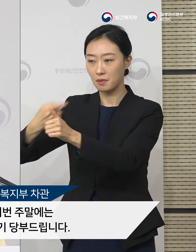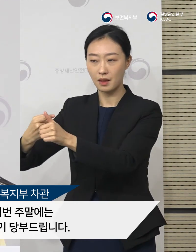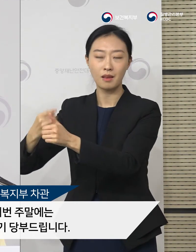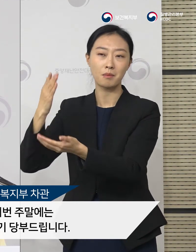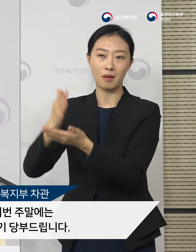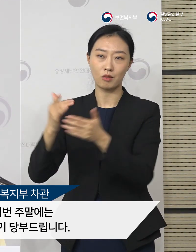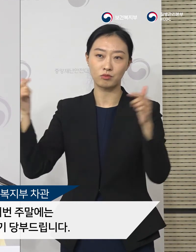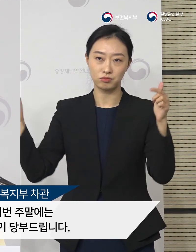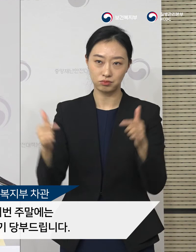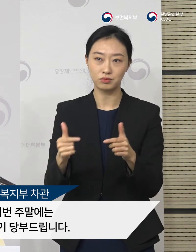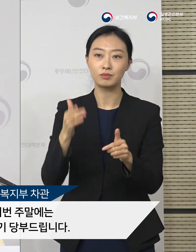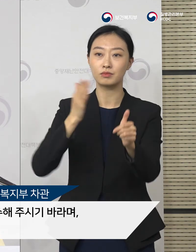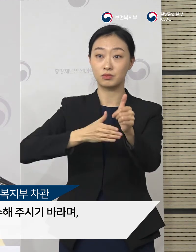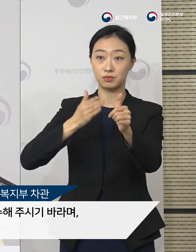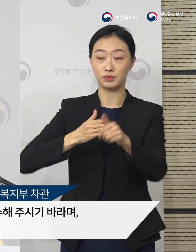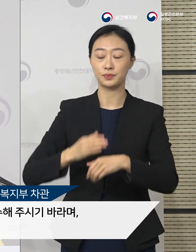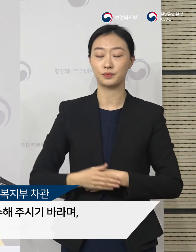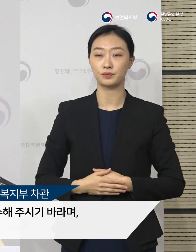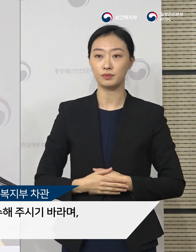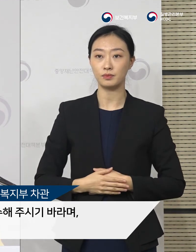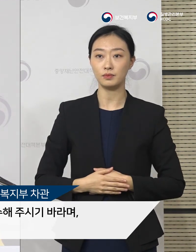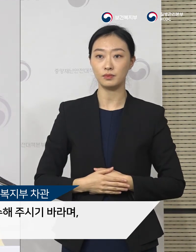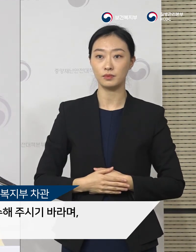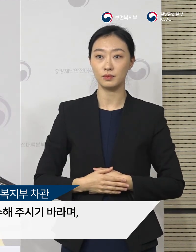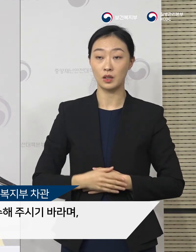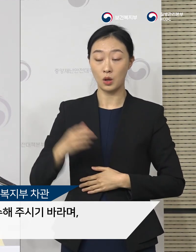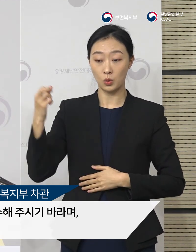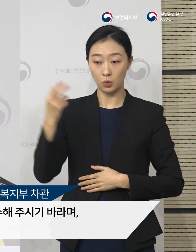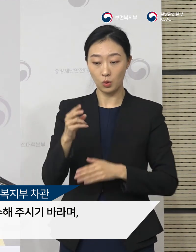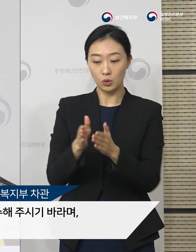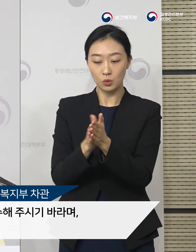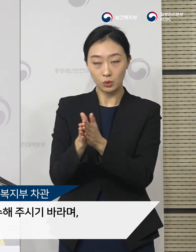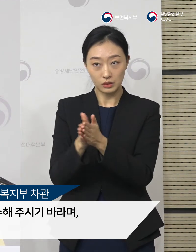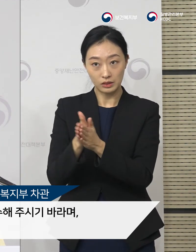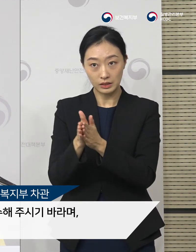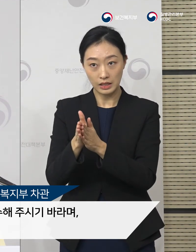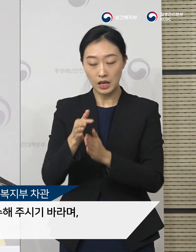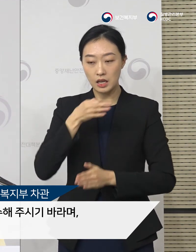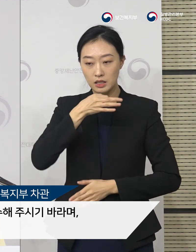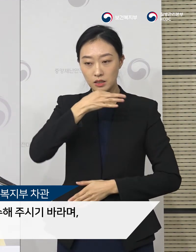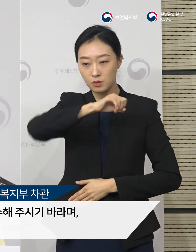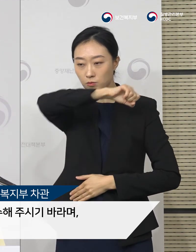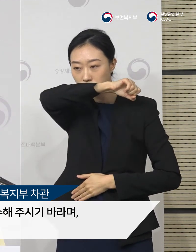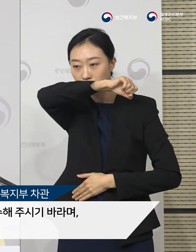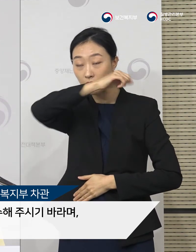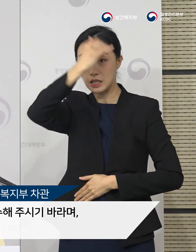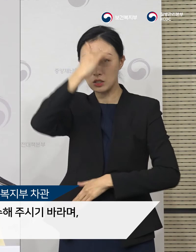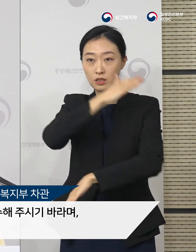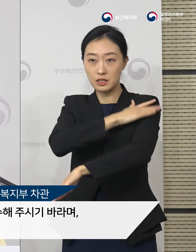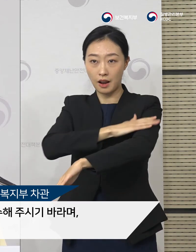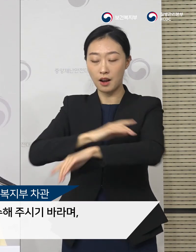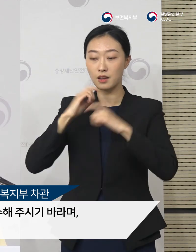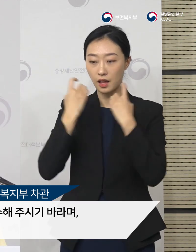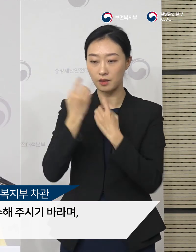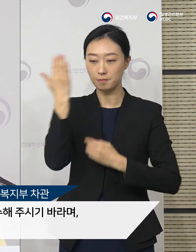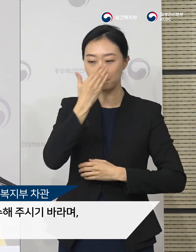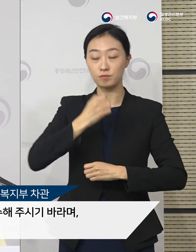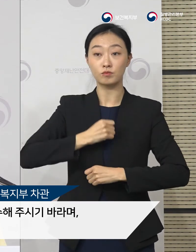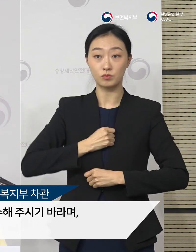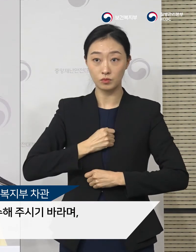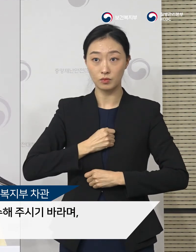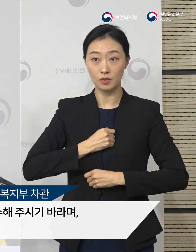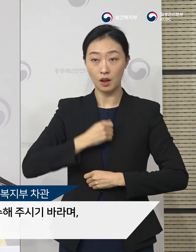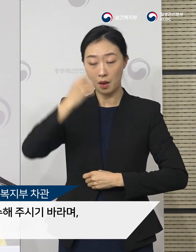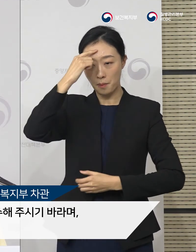주시기 당부드립니다. 아울러 손 씻기, 기침 예절 등 개인 위생 수칙을 준수해 주시기 바라며,